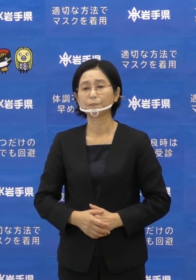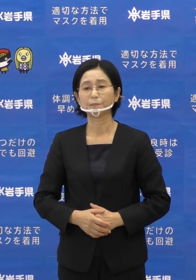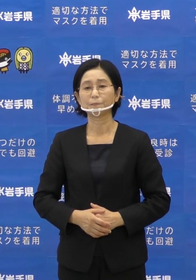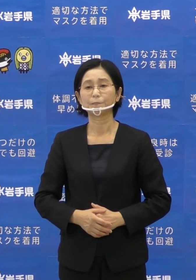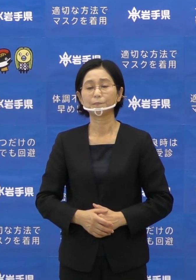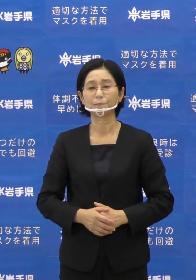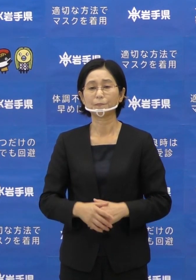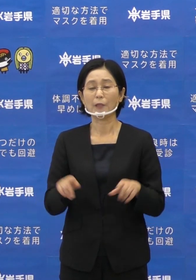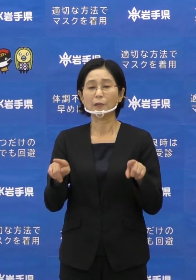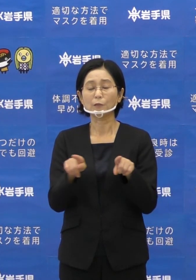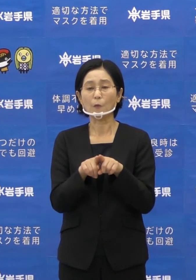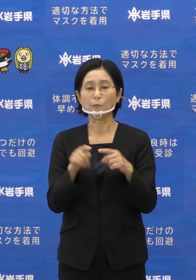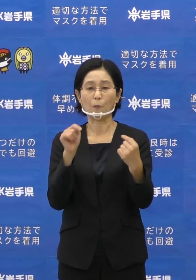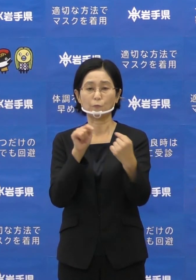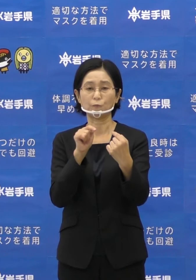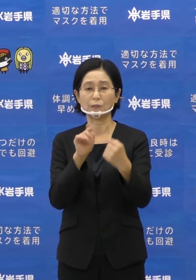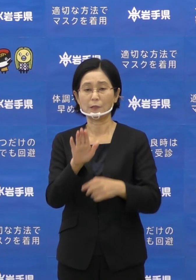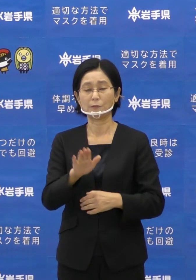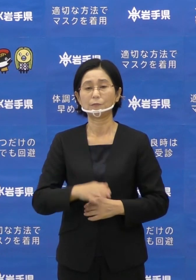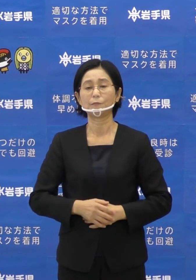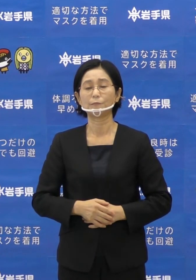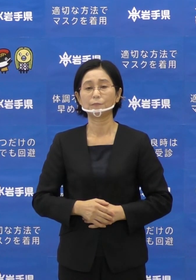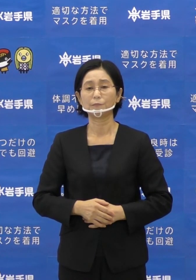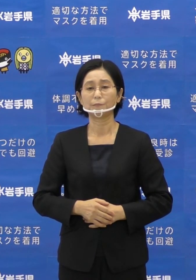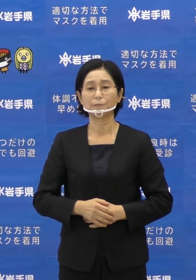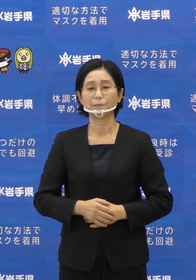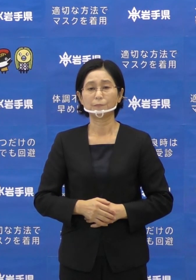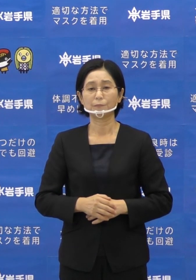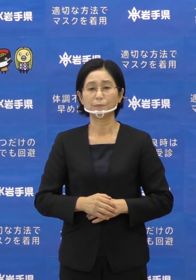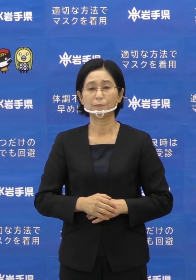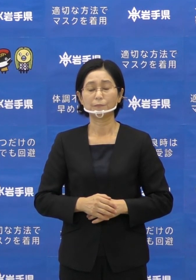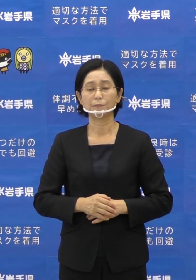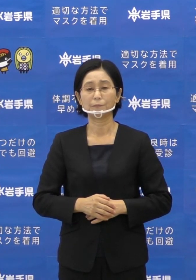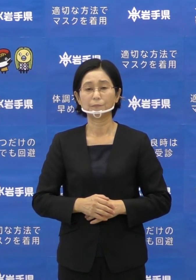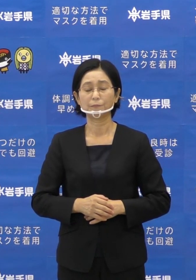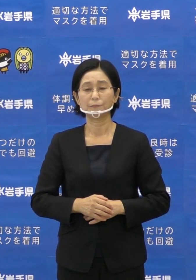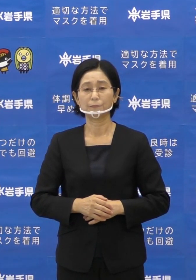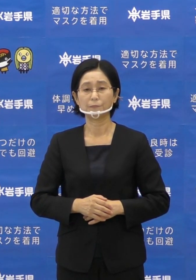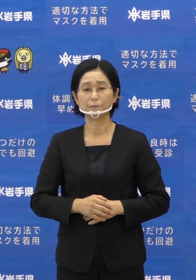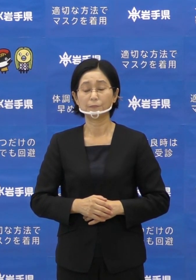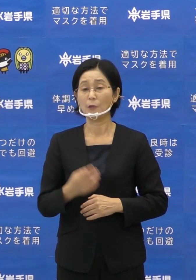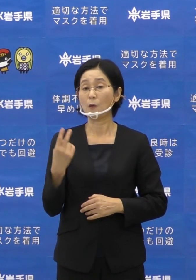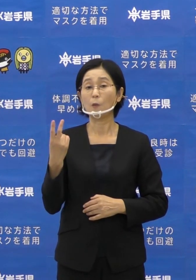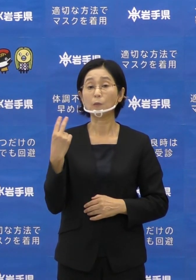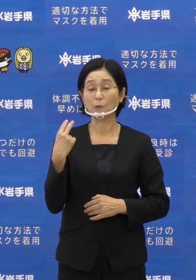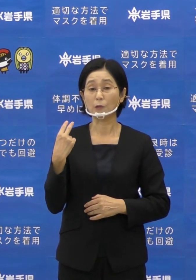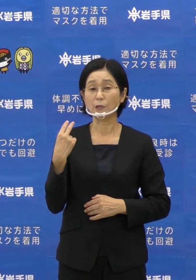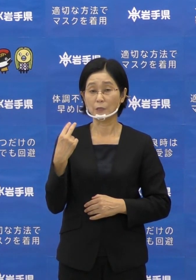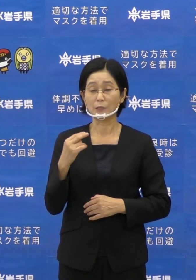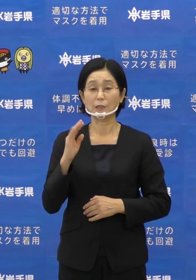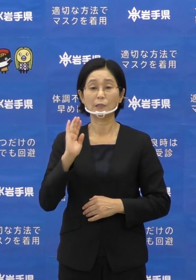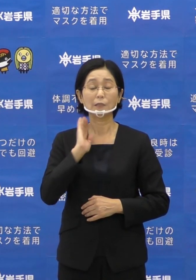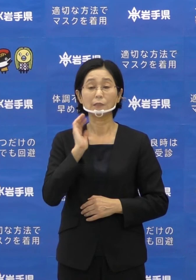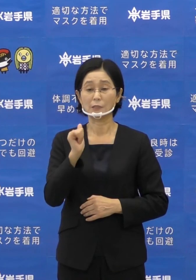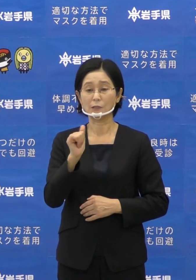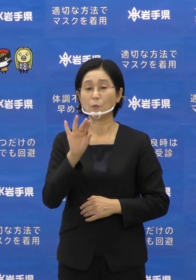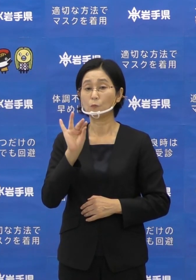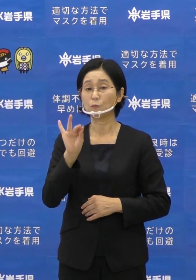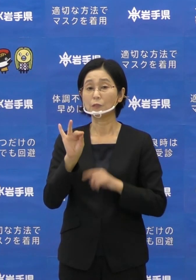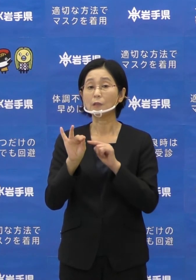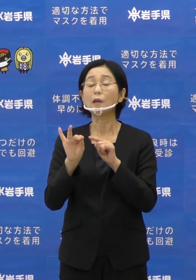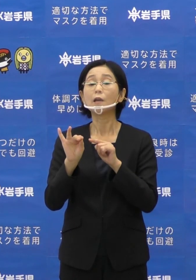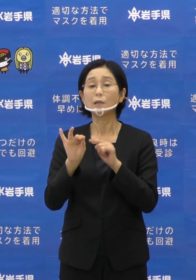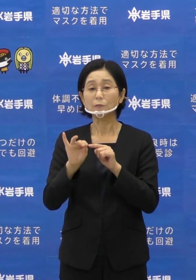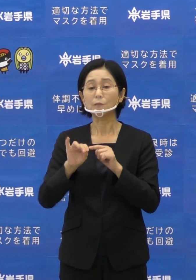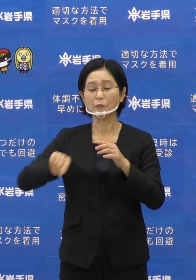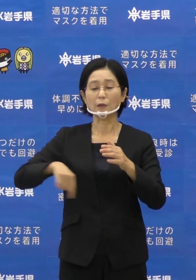共同通信の早川です。よろしくお願いします。私も今の質問で出た、おとといの知事のツイッターの書き込みについて